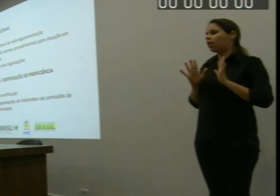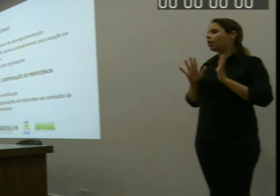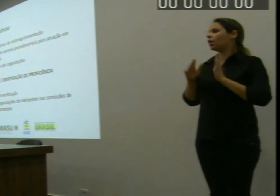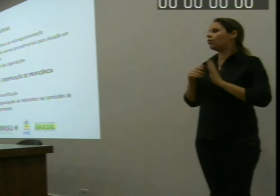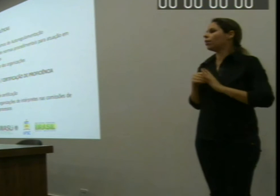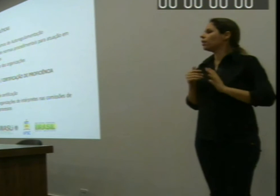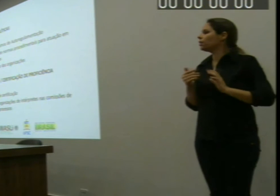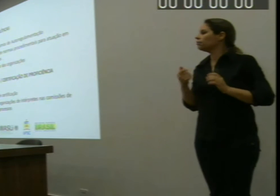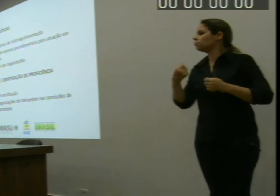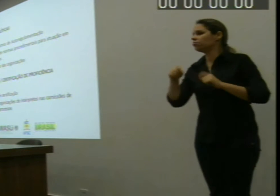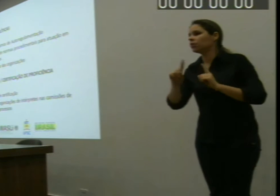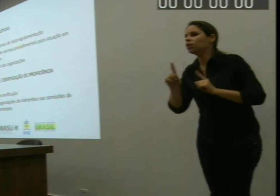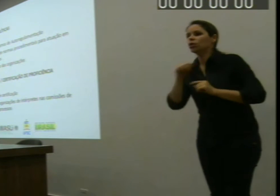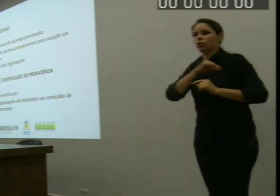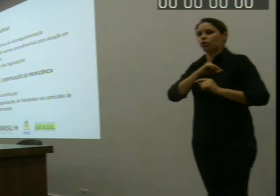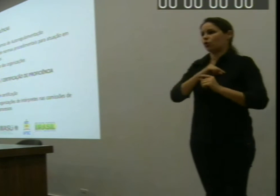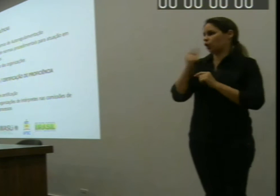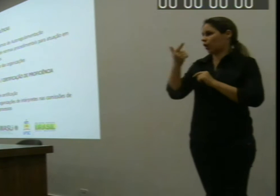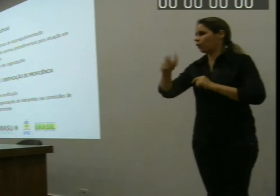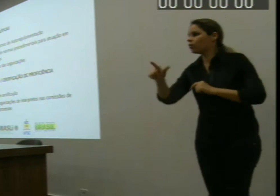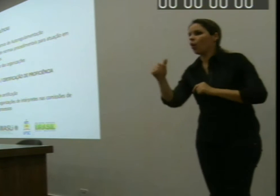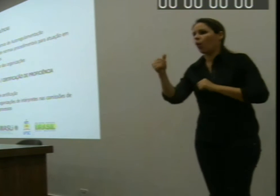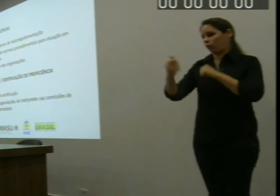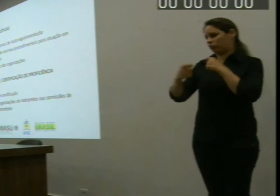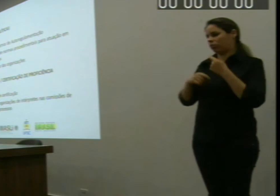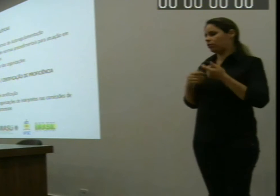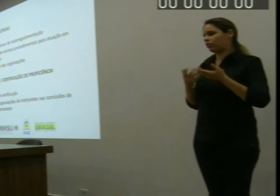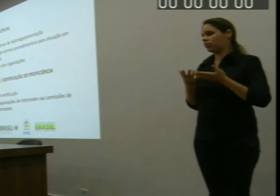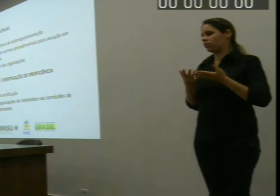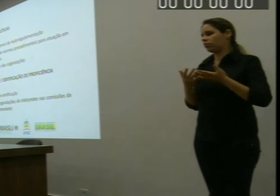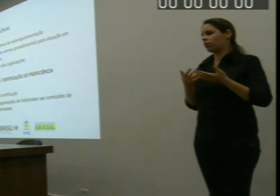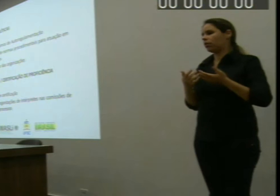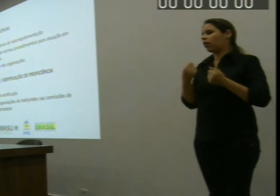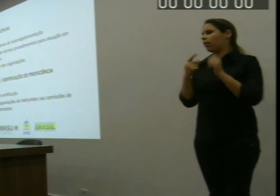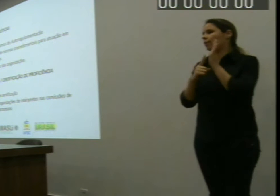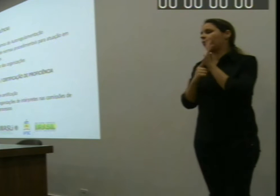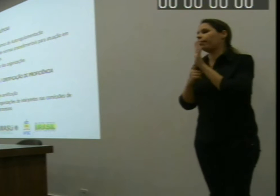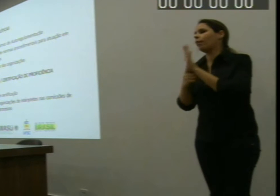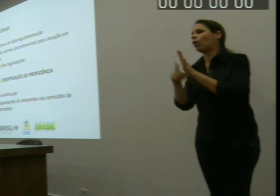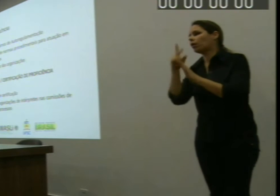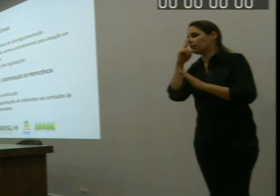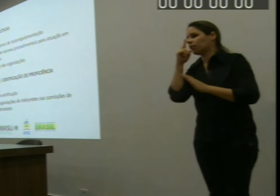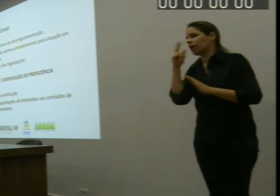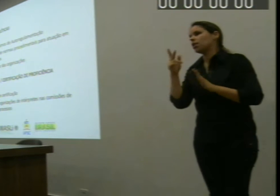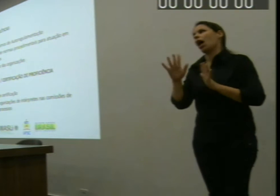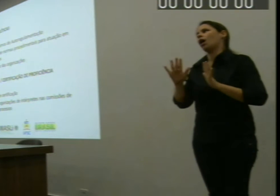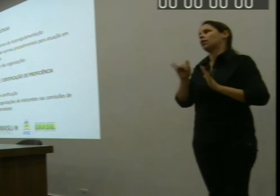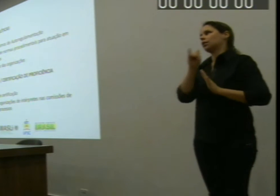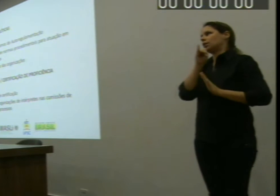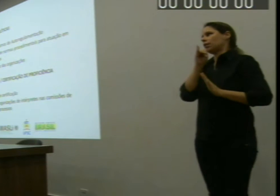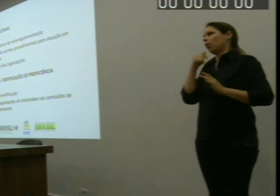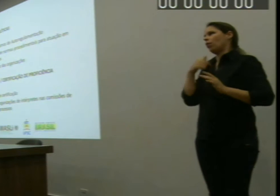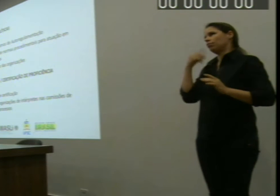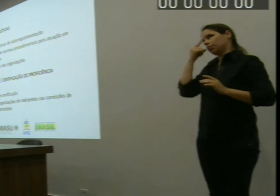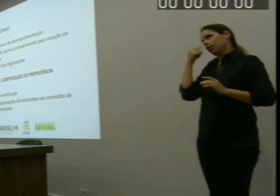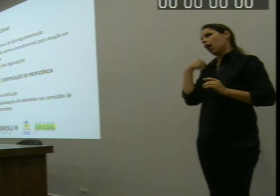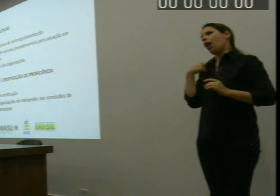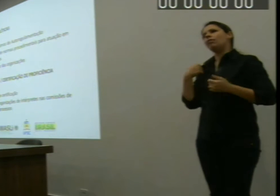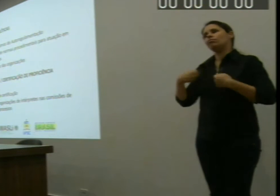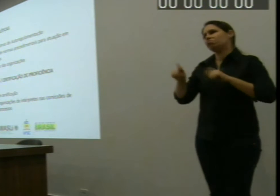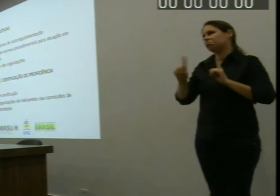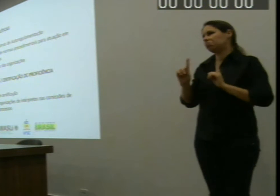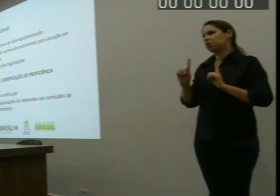Independência o que transmite a ideia de eu não preciso de uma organização por trás de mim né me